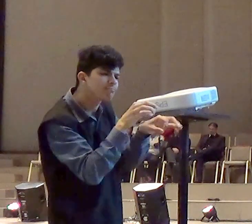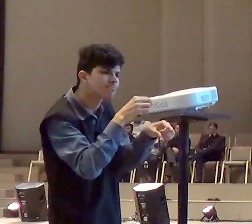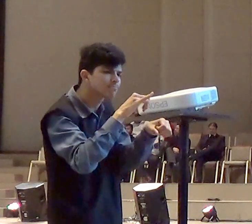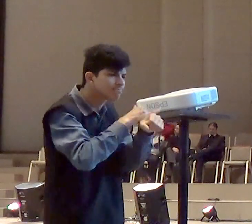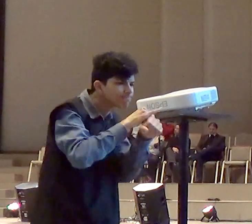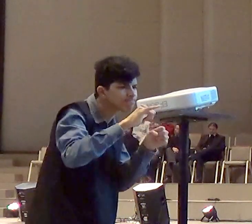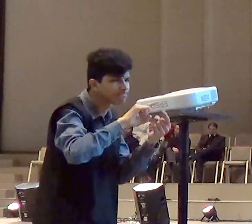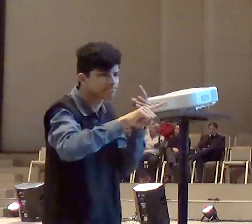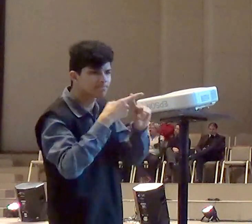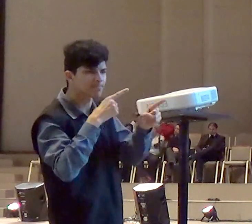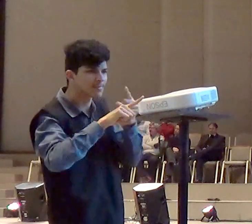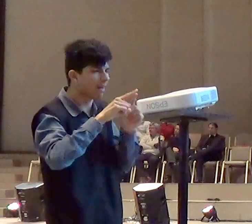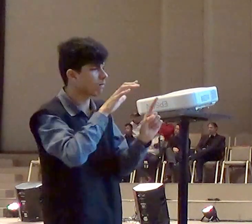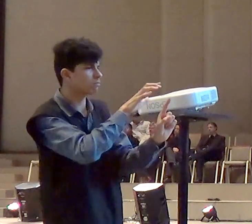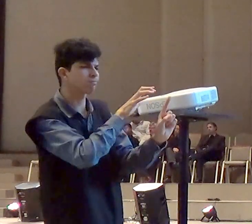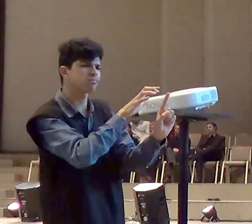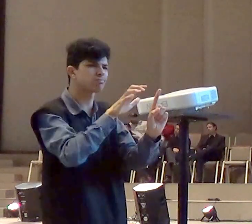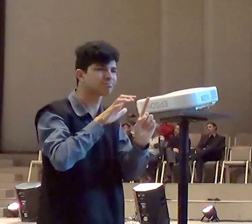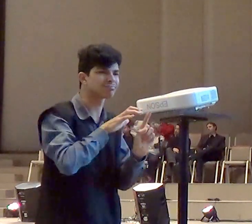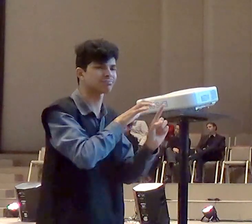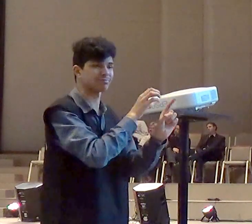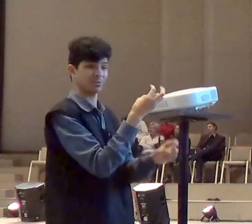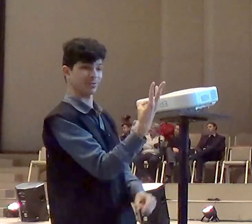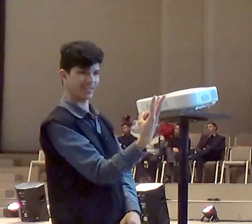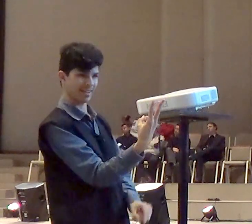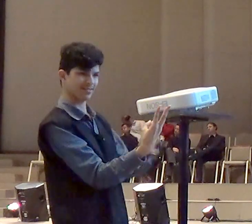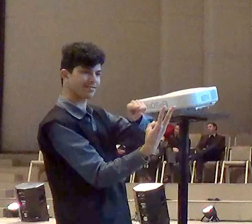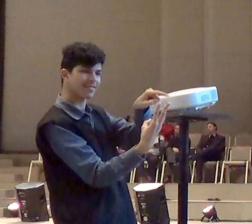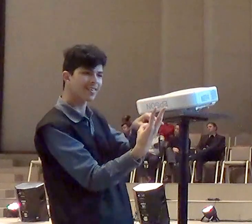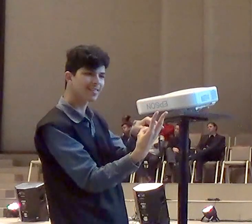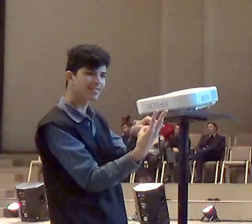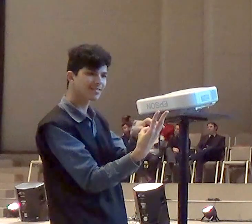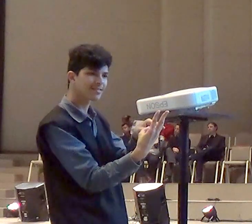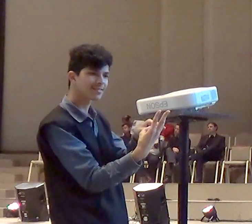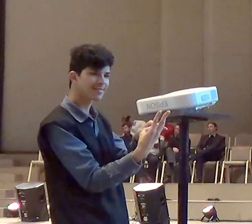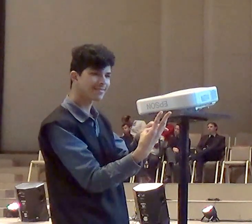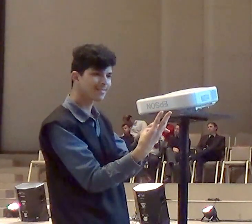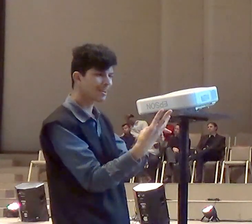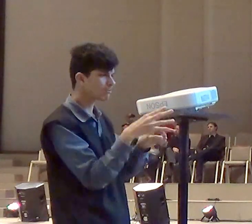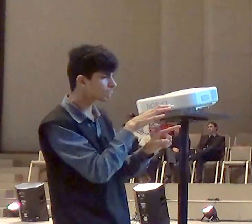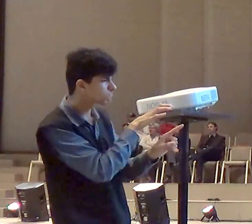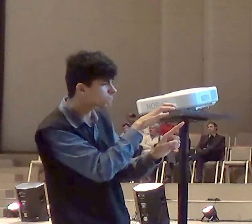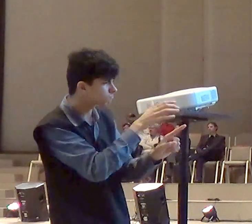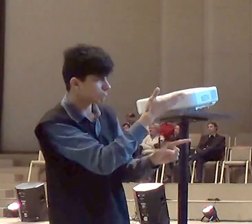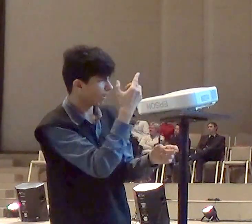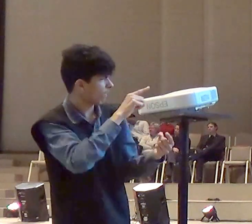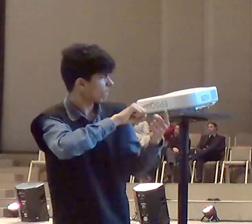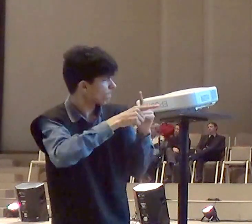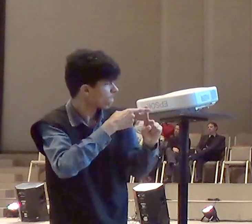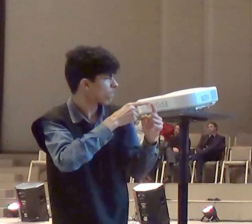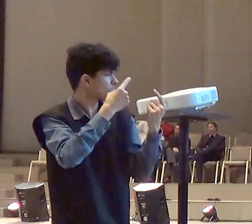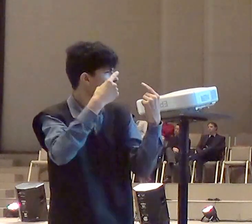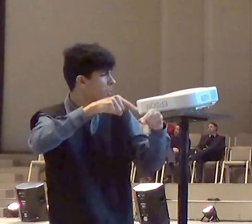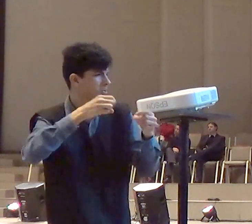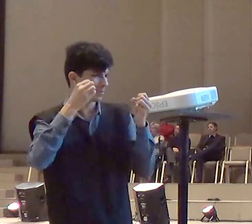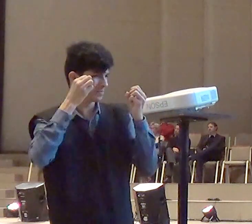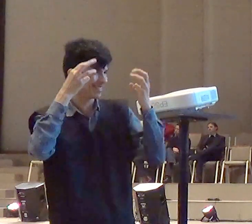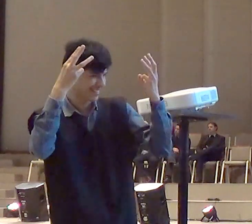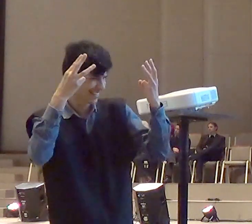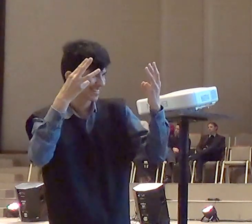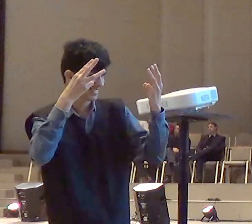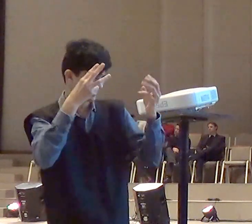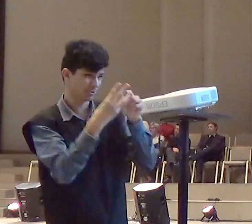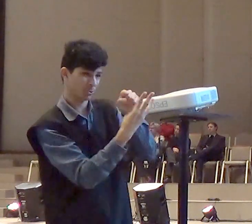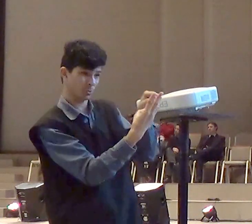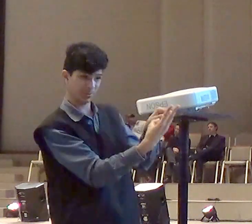esses 250 homens representavam toda a comunidade seria lá o Parlamento de Israel naquele